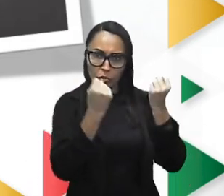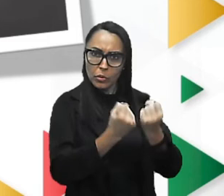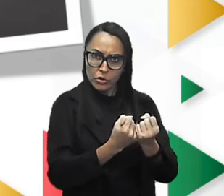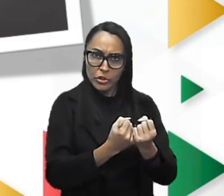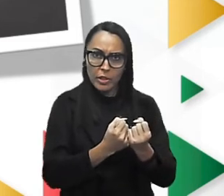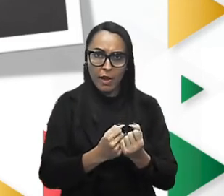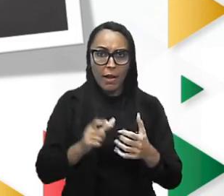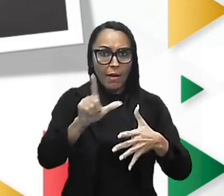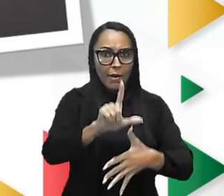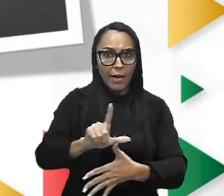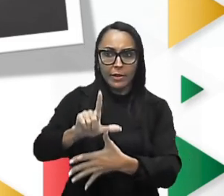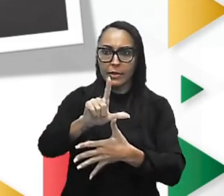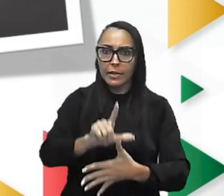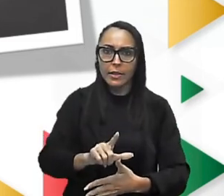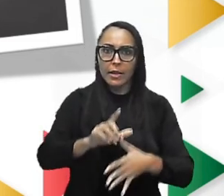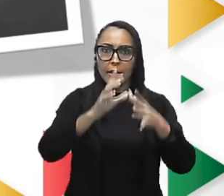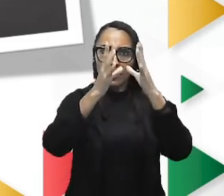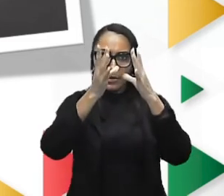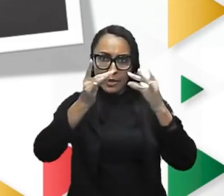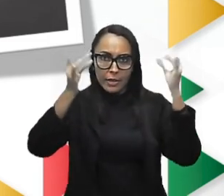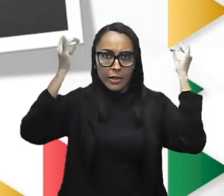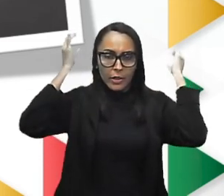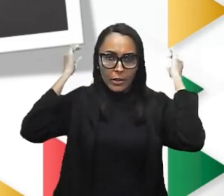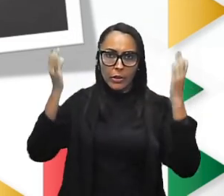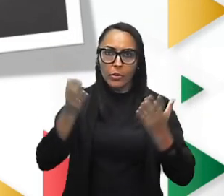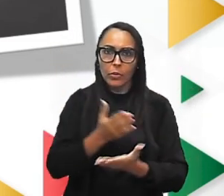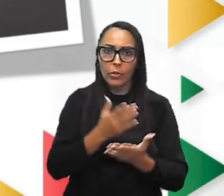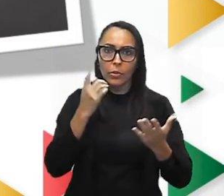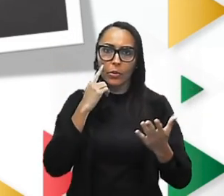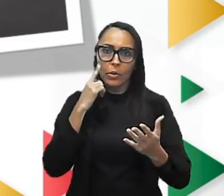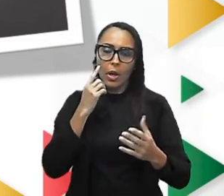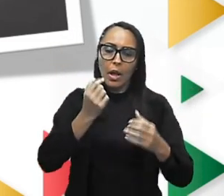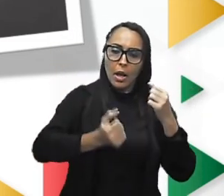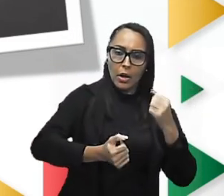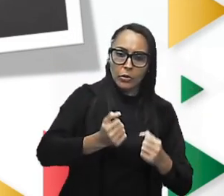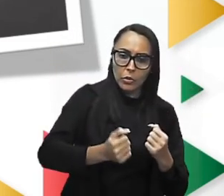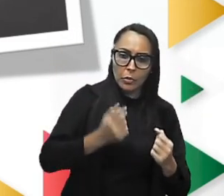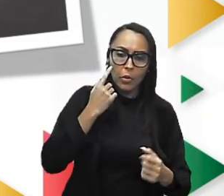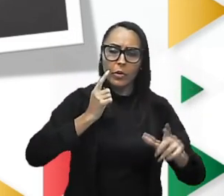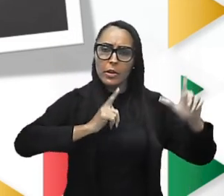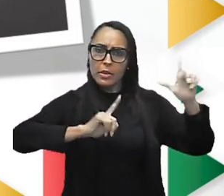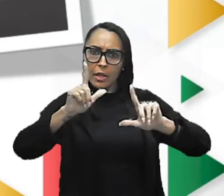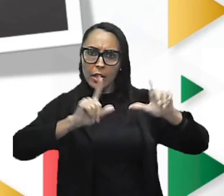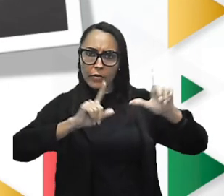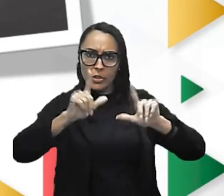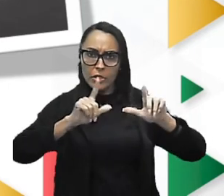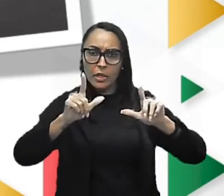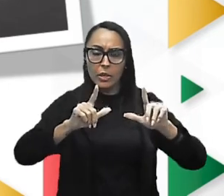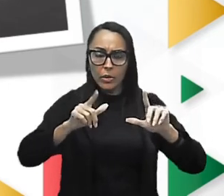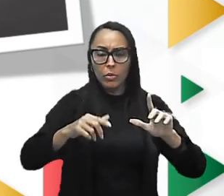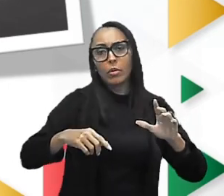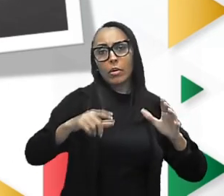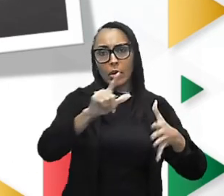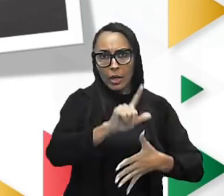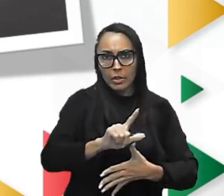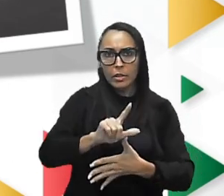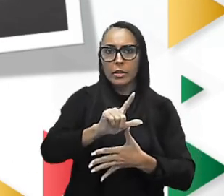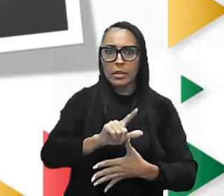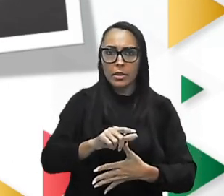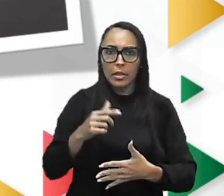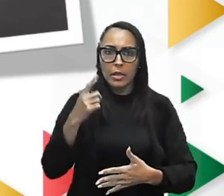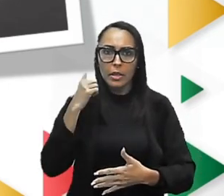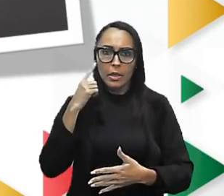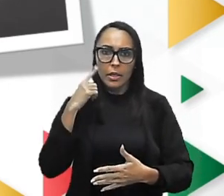olha, automóvel, grego e latim, televisão, grego e latim. Então é o que? Um